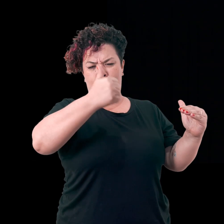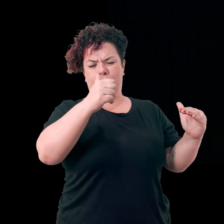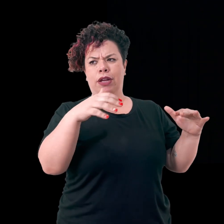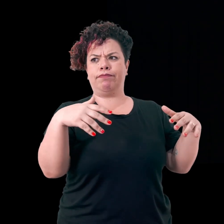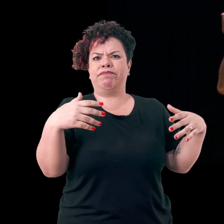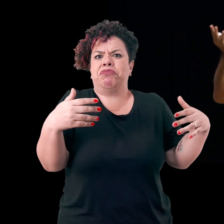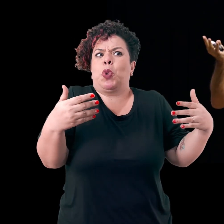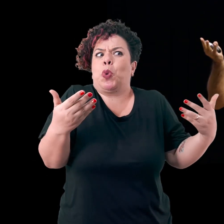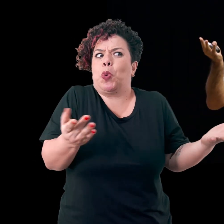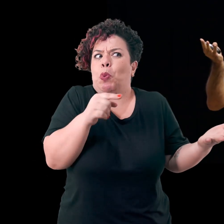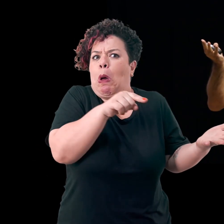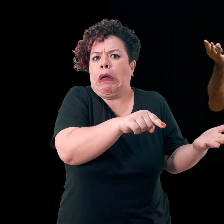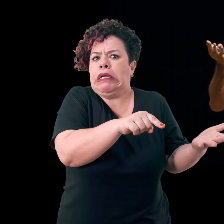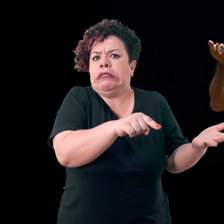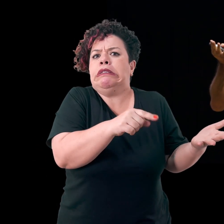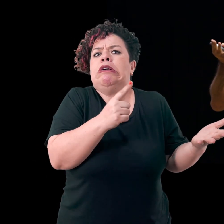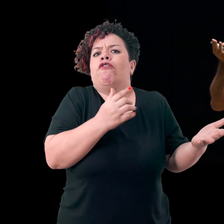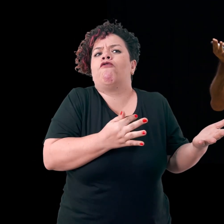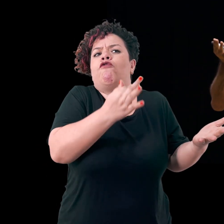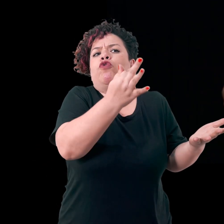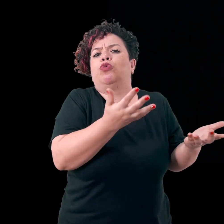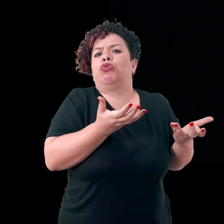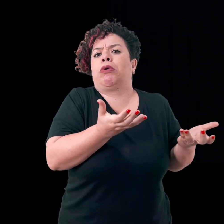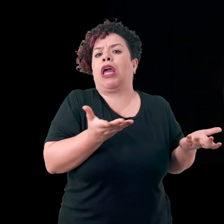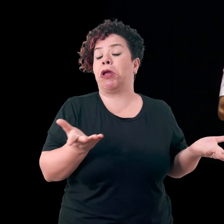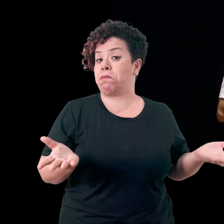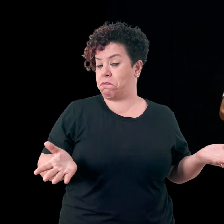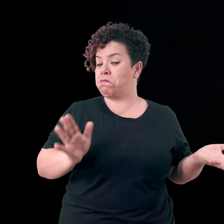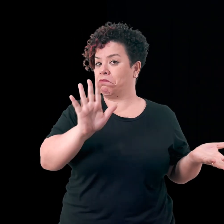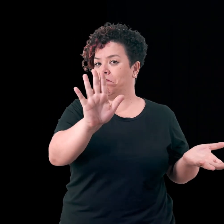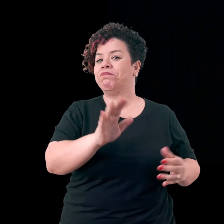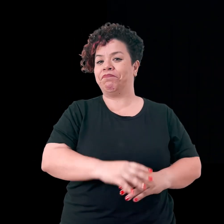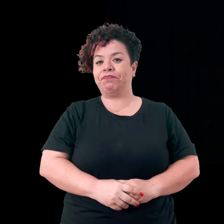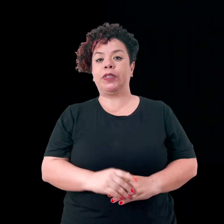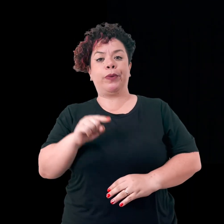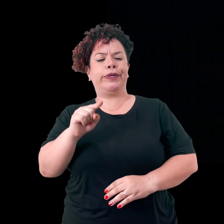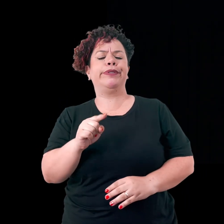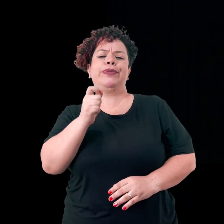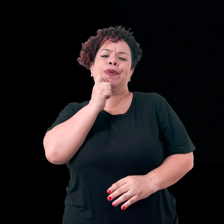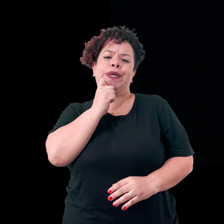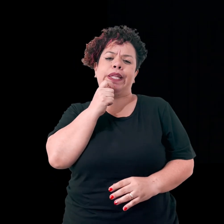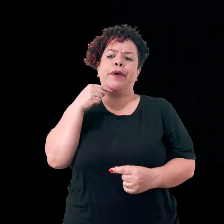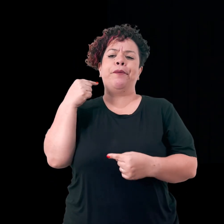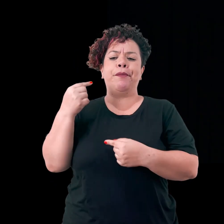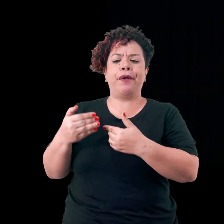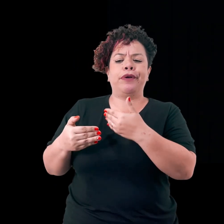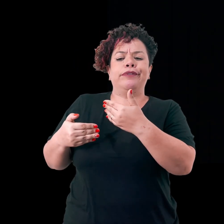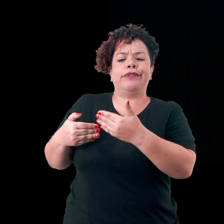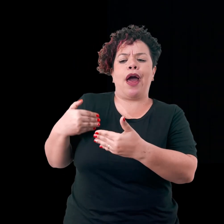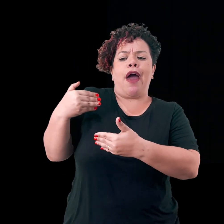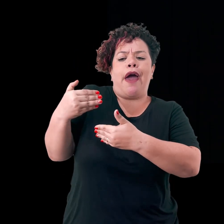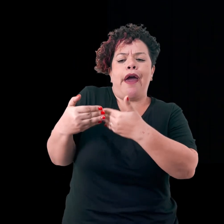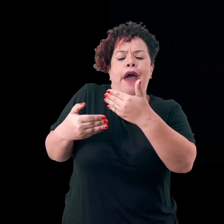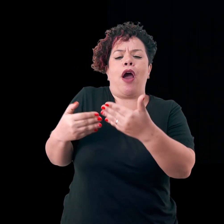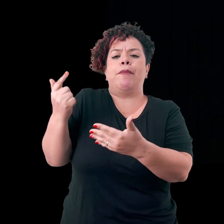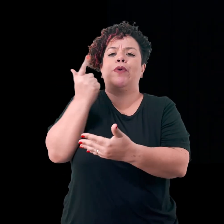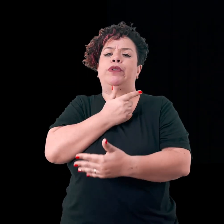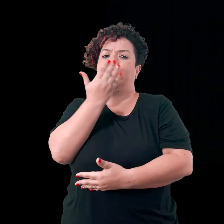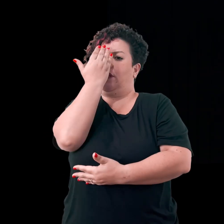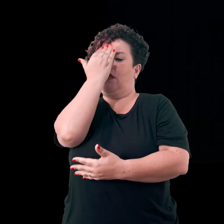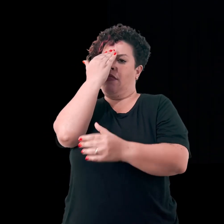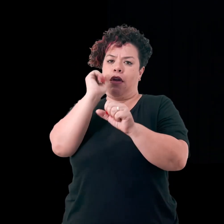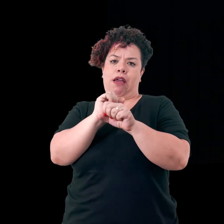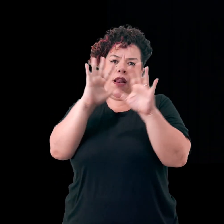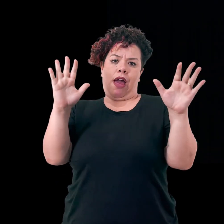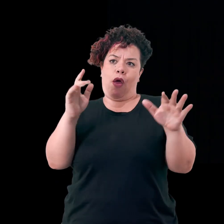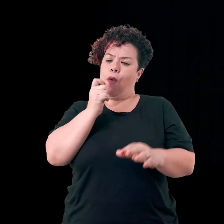que qual é esse oceano que a gente quer? Isso também foi um processo de maturação, né, Pedro?